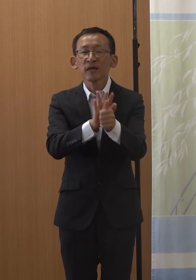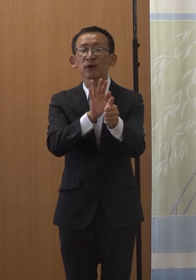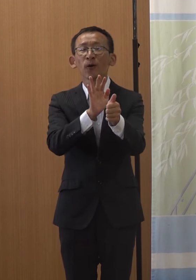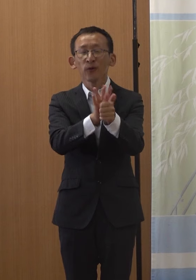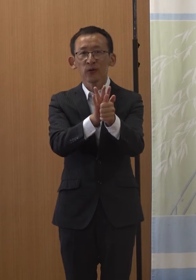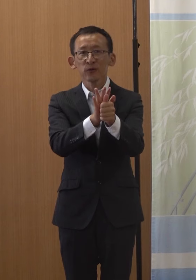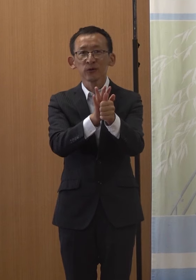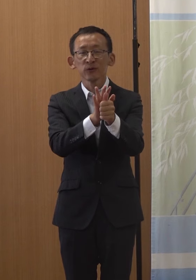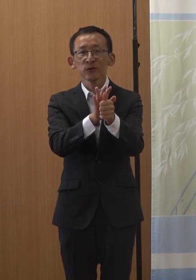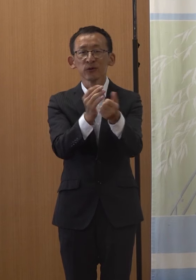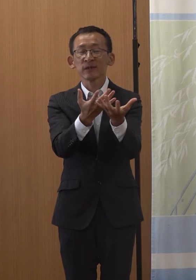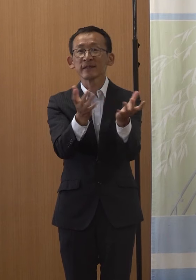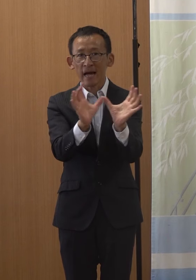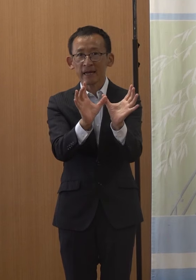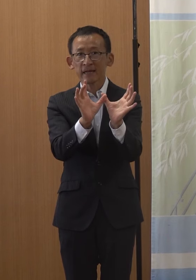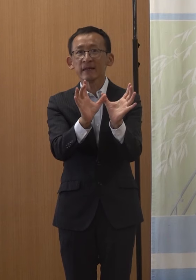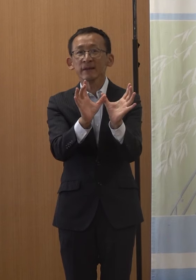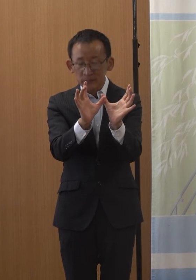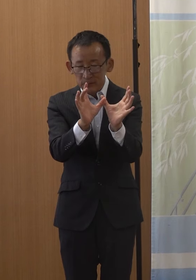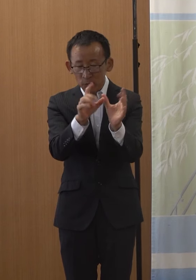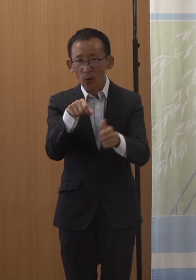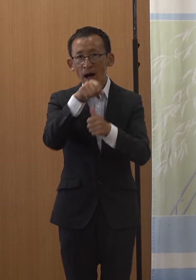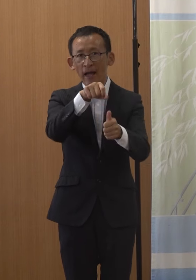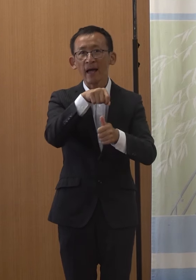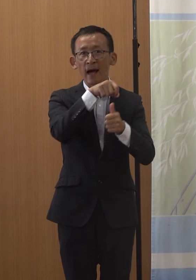力隊の導入についてをご覧ください。